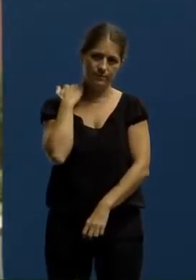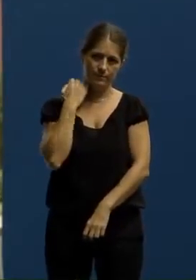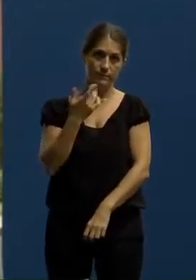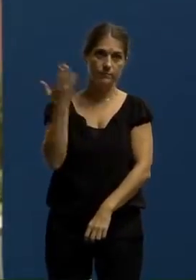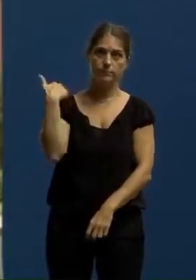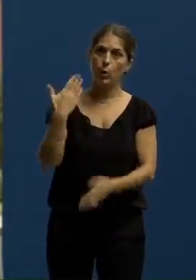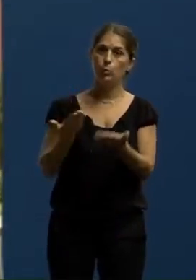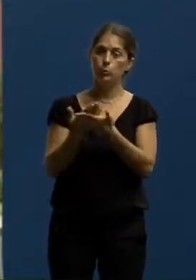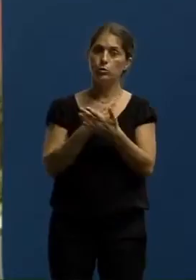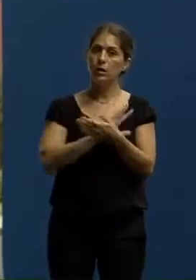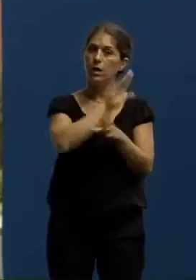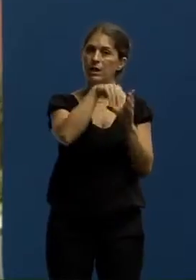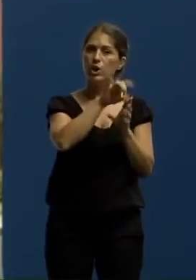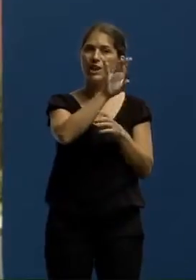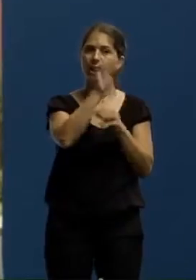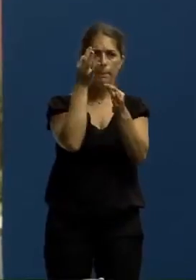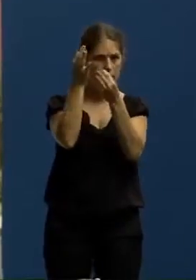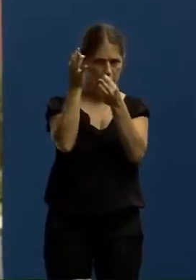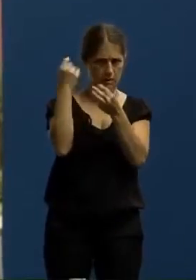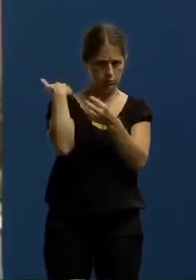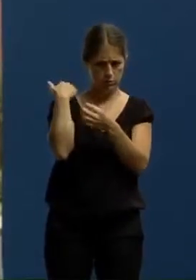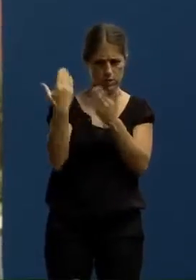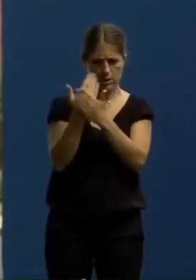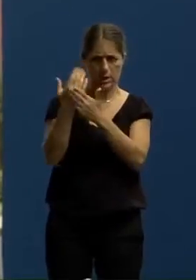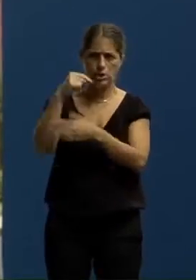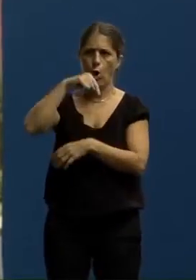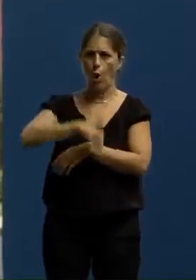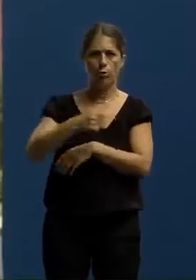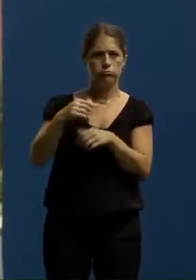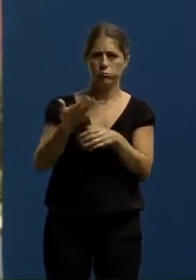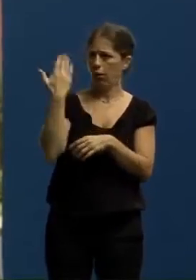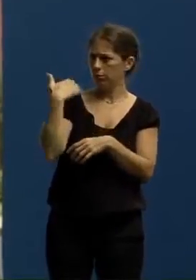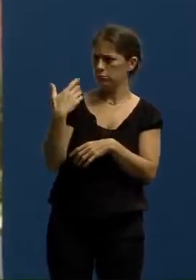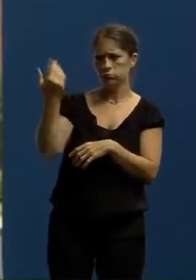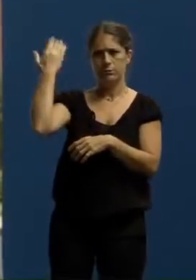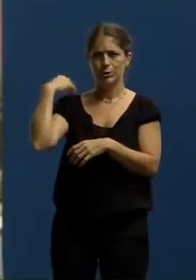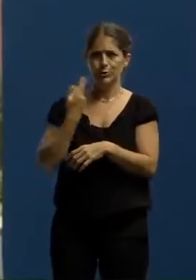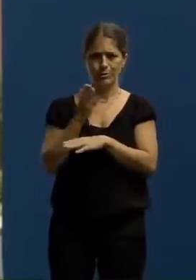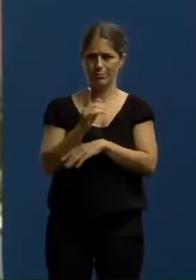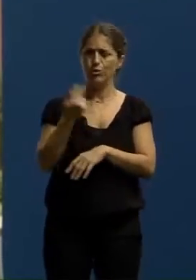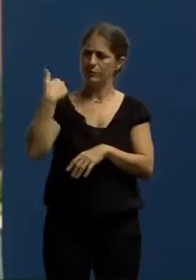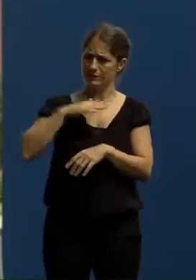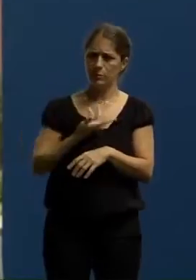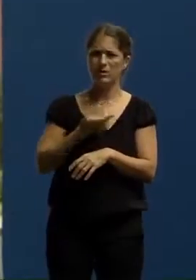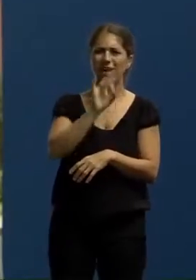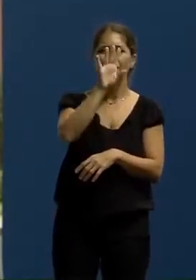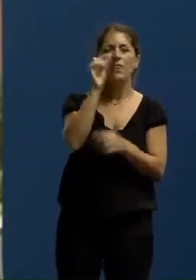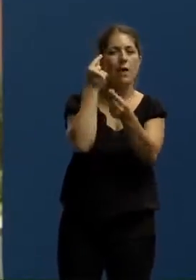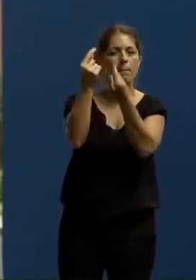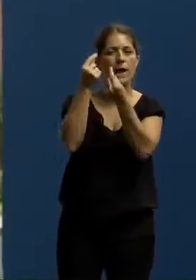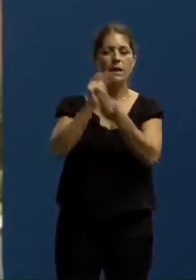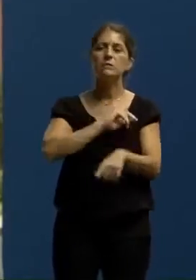Propuxemos tamén entre as 15 medidas que presentamos hai xa varios días, non as presentamos hoxe, nin onte, nin antonte. Entre as 15 medidas unha comisión